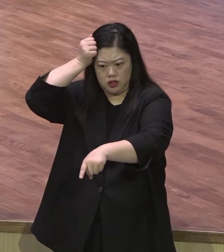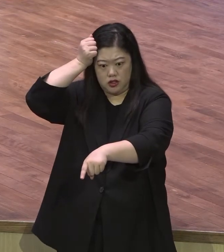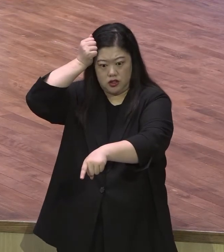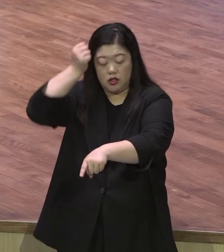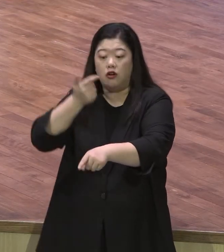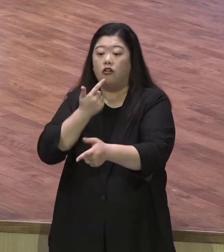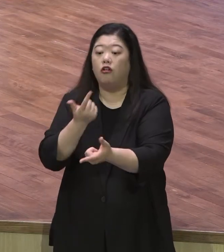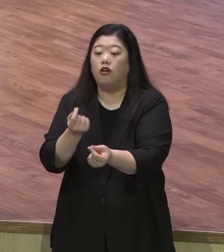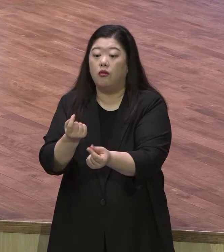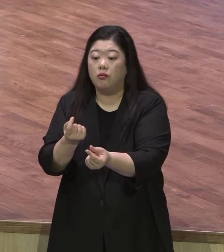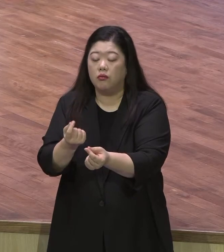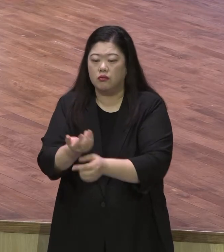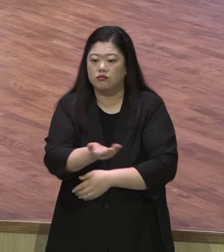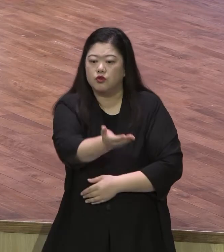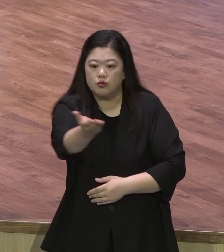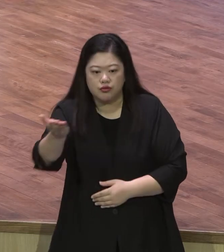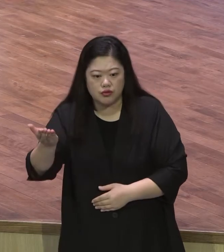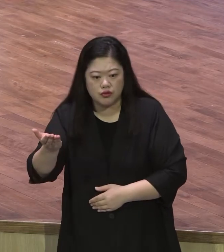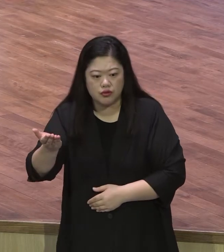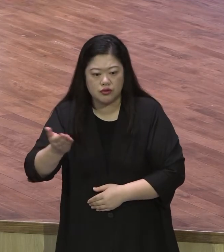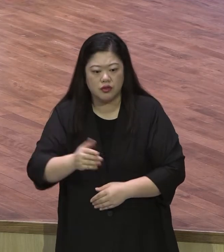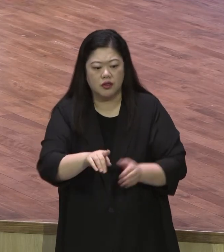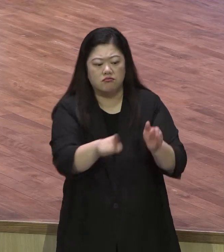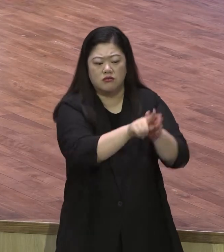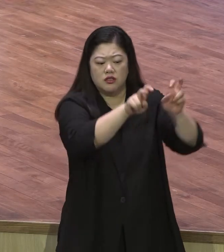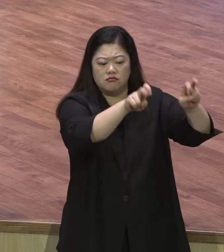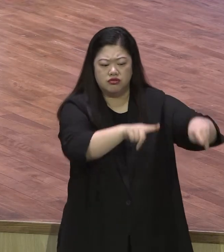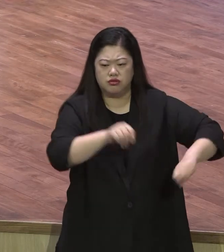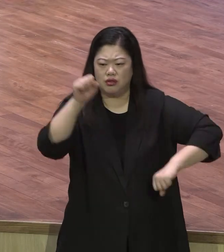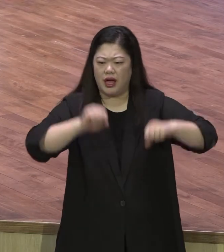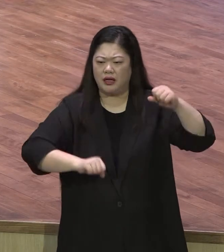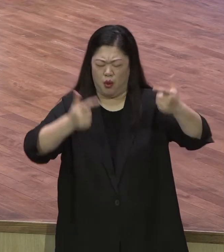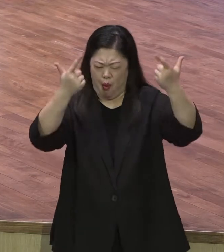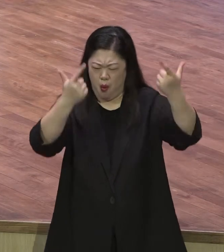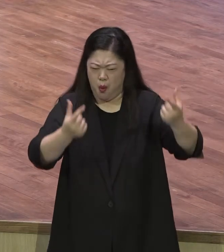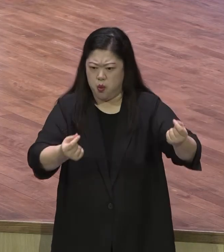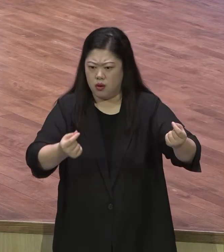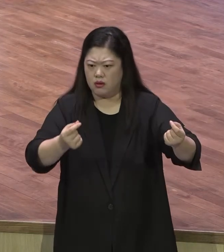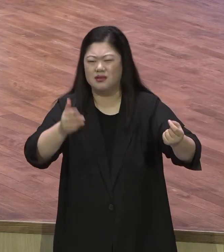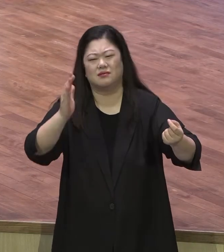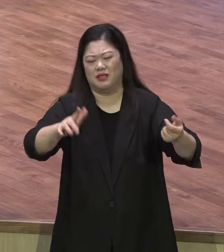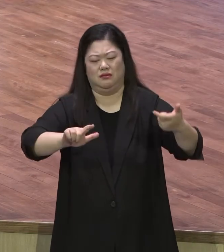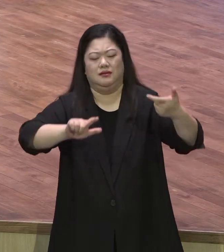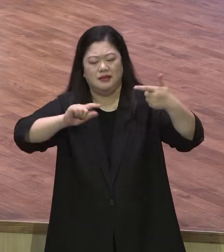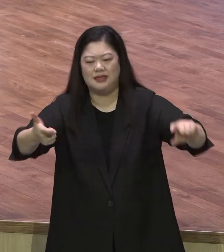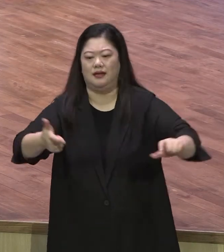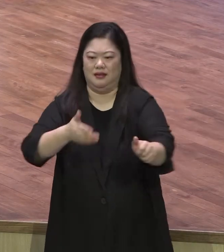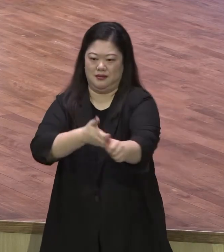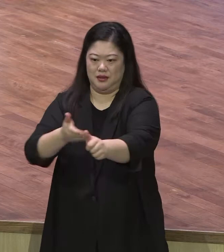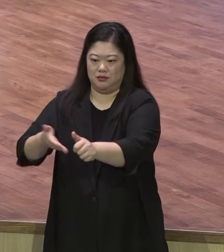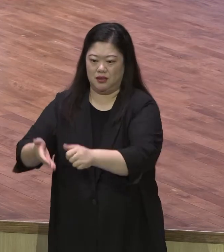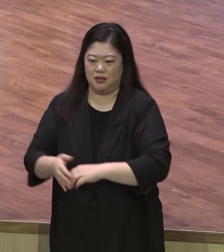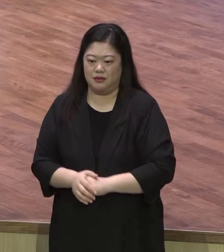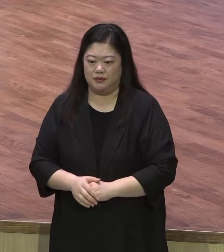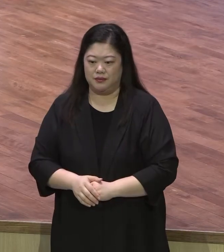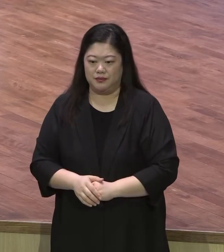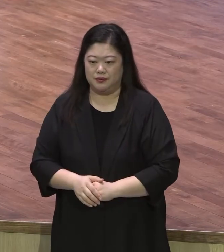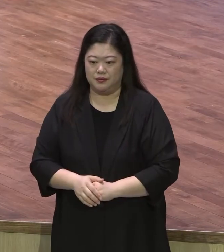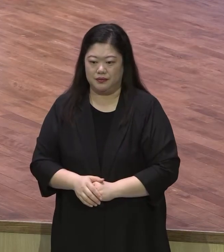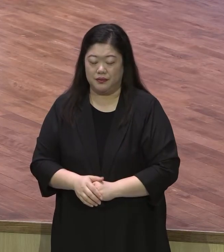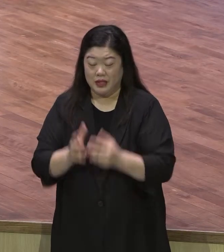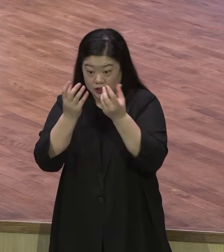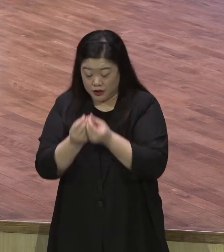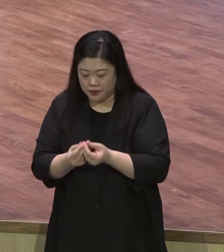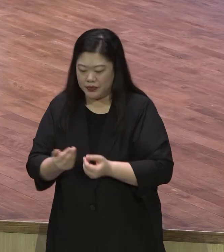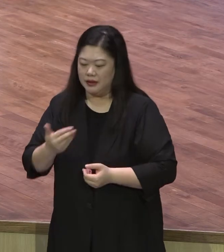다르시기 바랍니다 달라야 돼요 불신자가 볼 때도 여러분 보고 여러분 삶을 보고 감동받아야 돼요 제일 친한